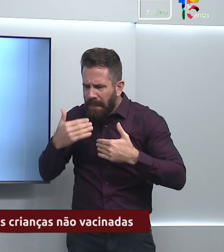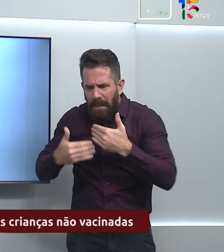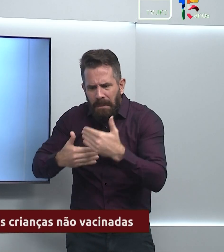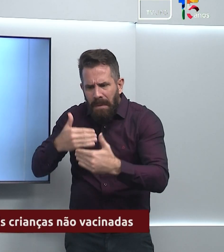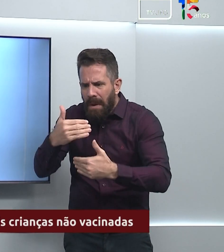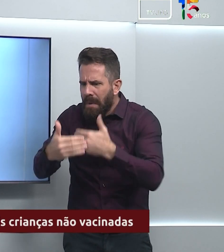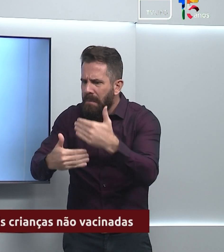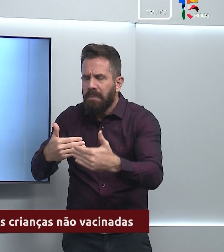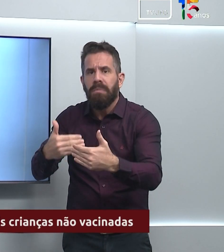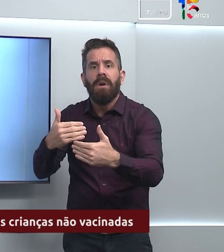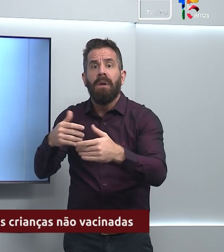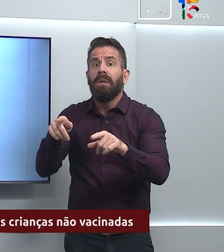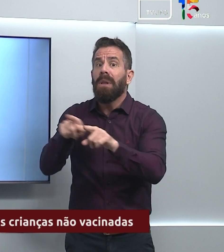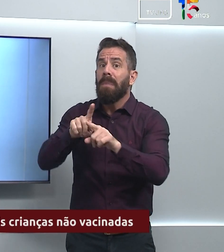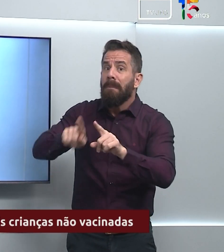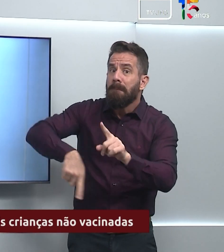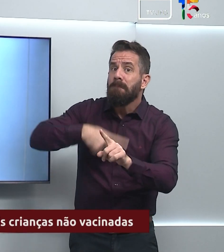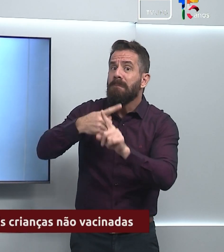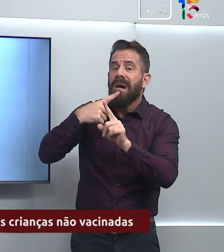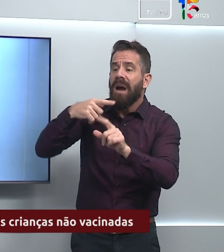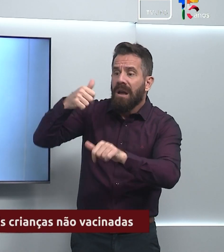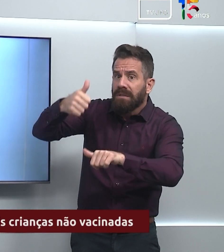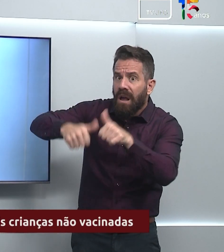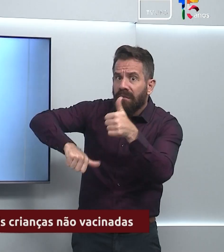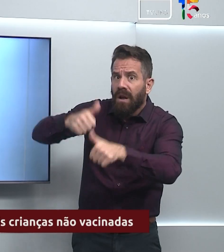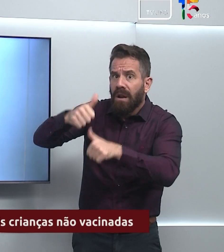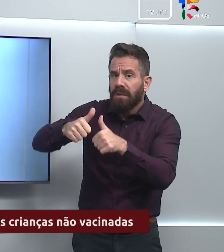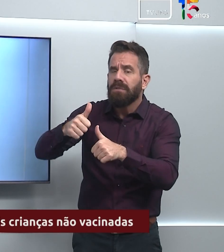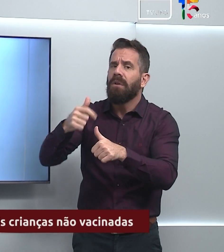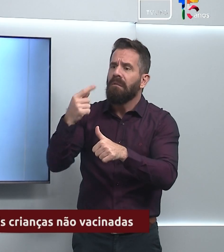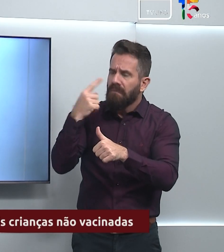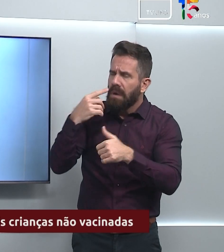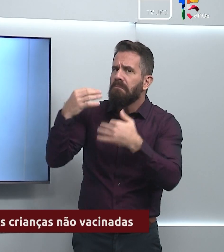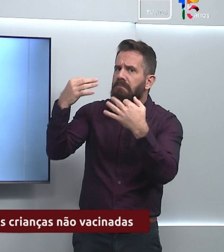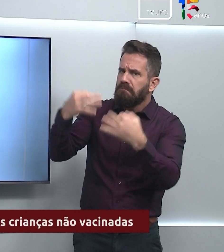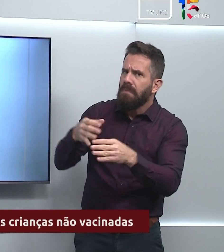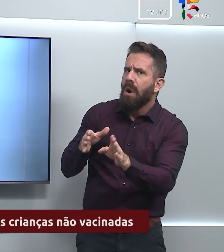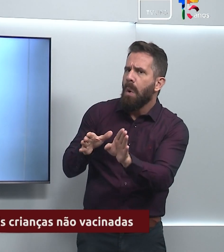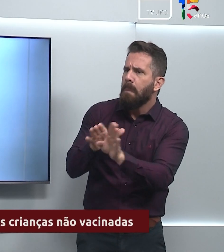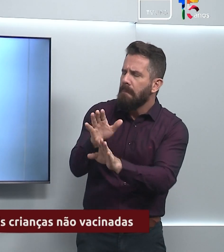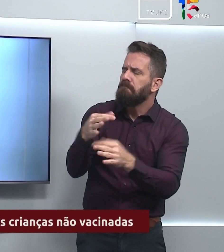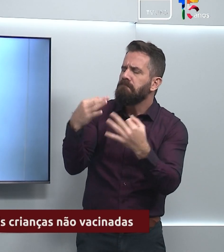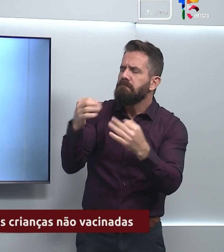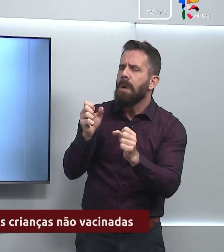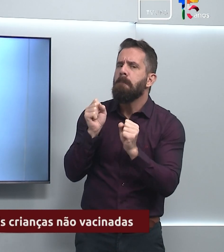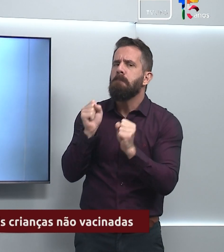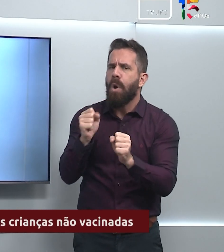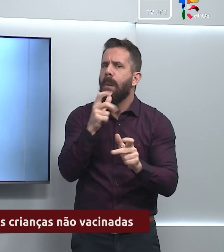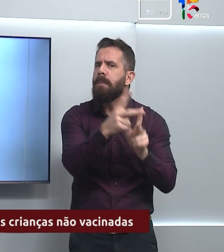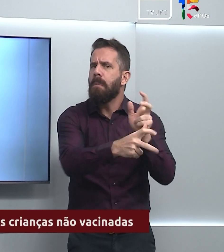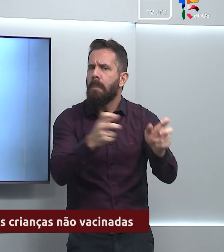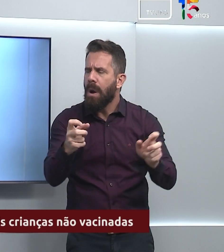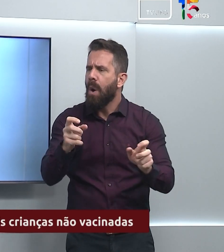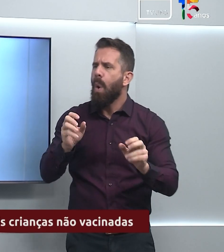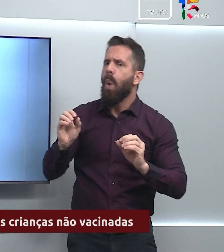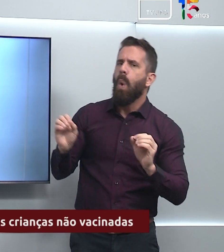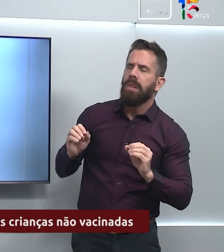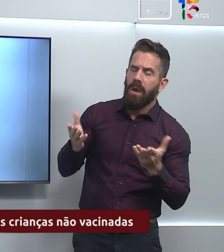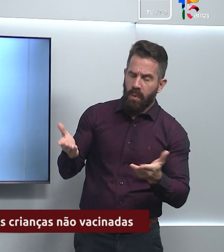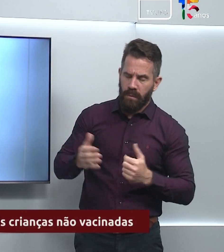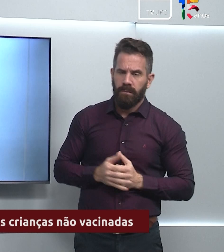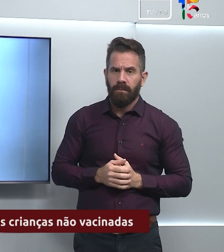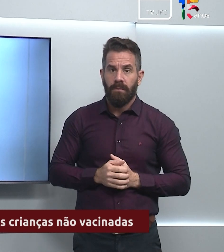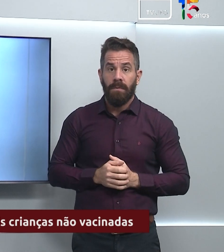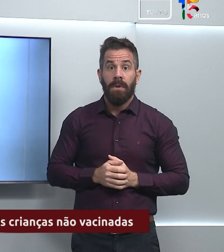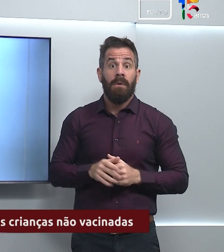de avaliação em que são recomendadas ou não. Então todas as vacinas elas são seguras. Os